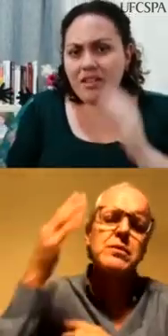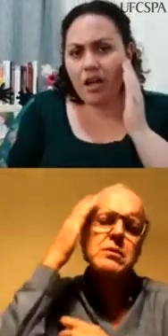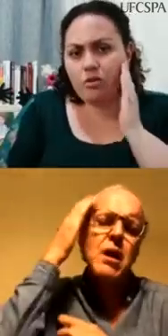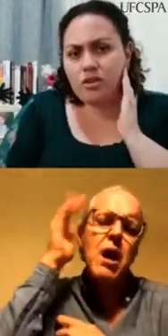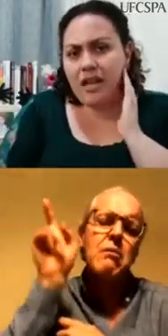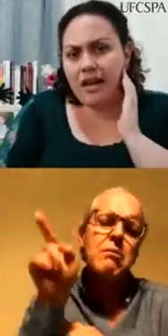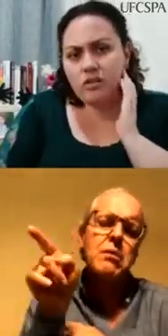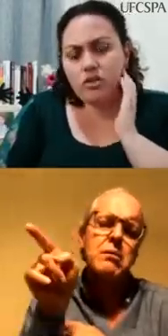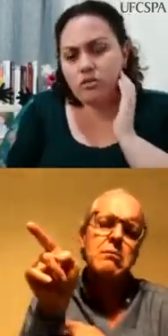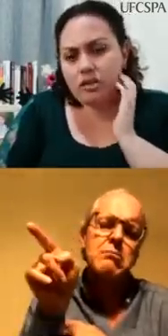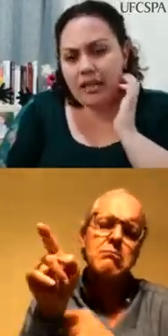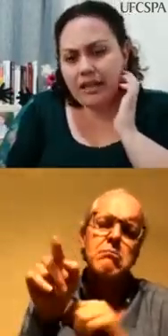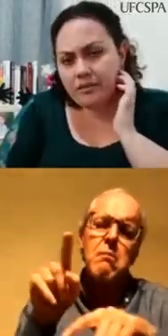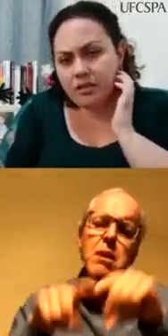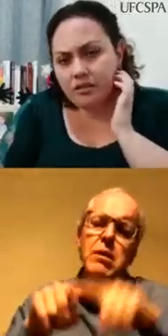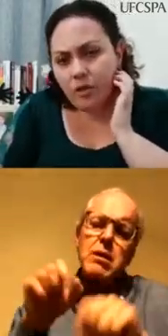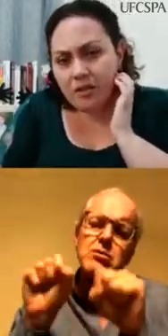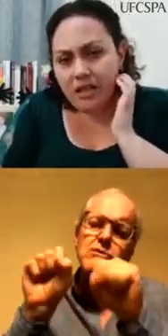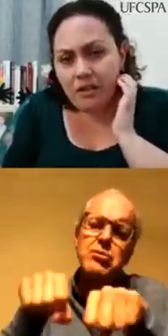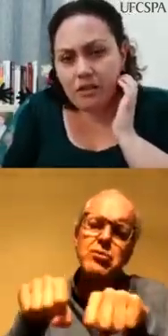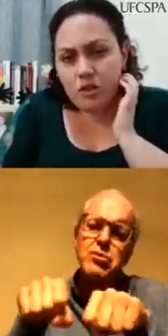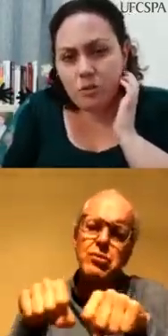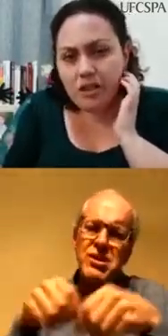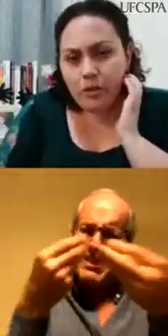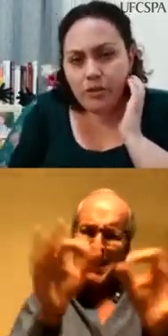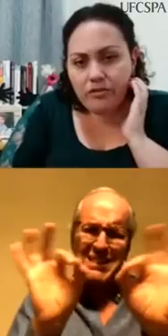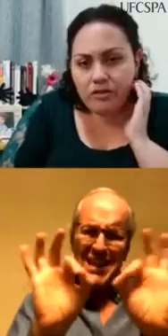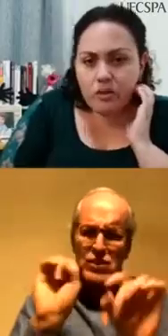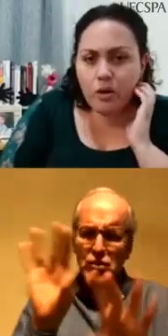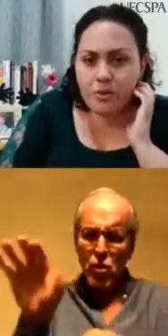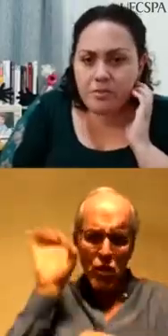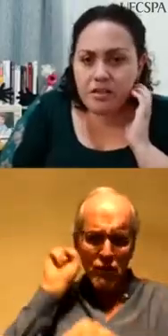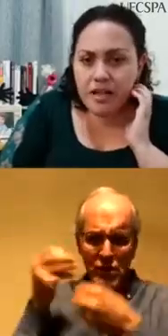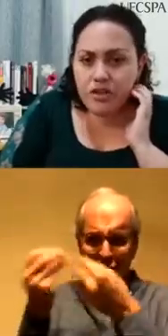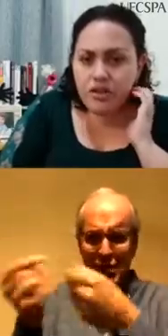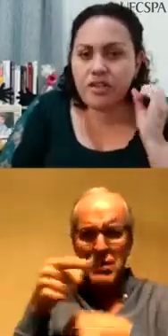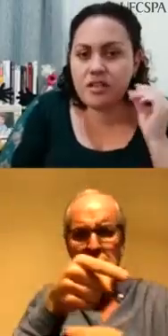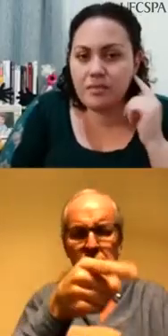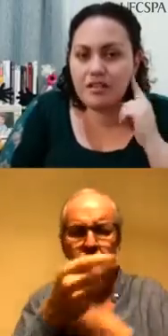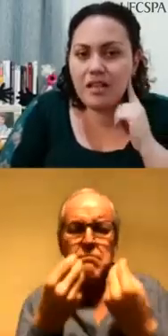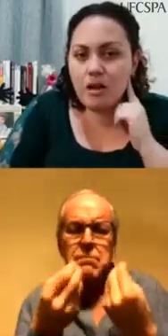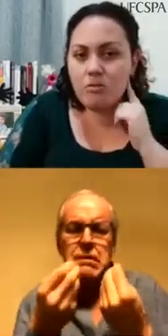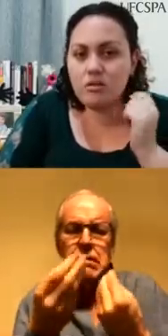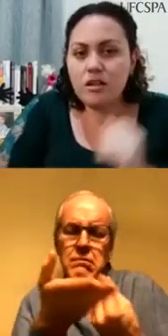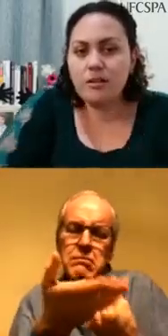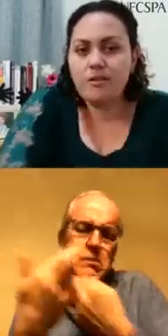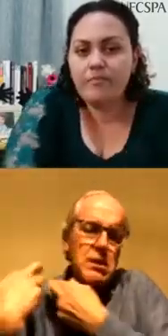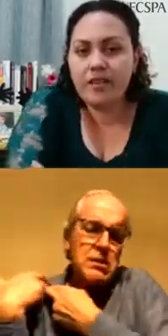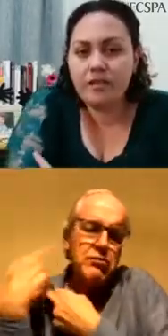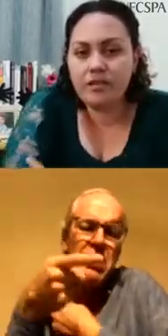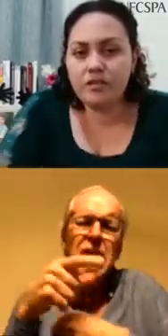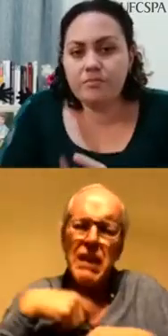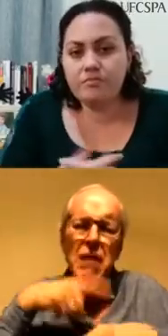Sobre o material didático, né, comentaram ali sobre o envio, a possibilidade de ter esse material